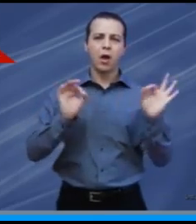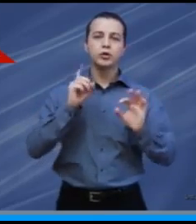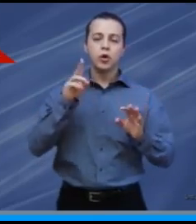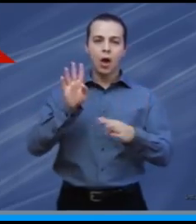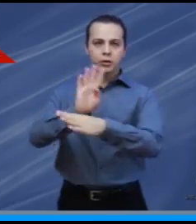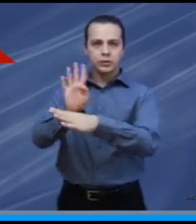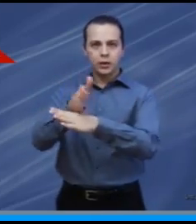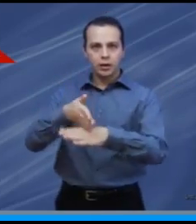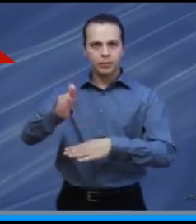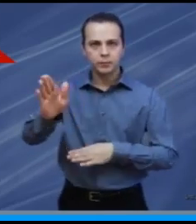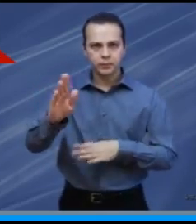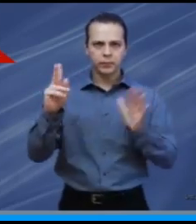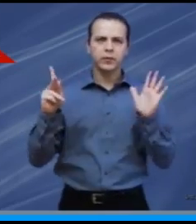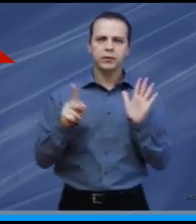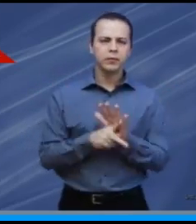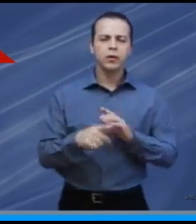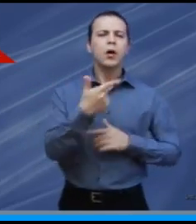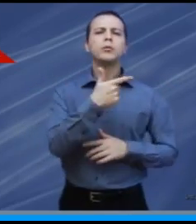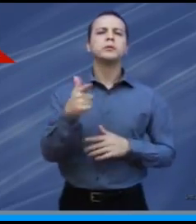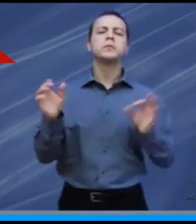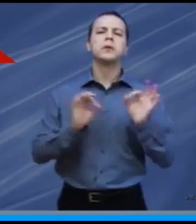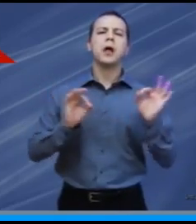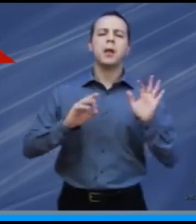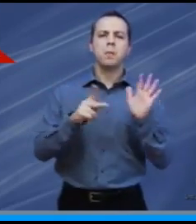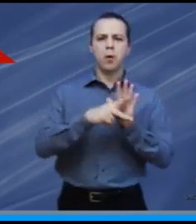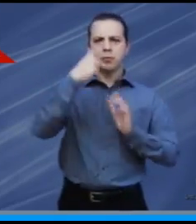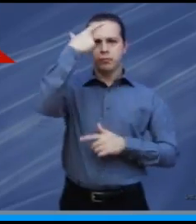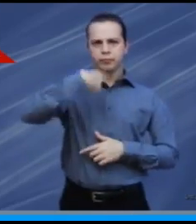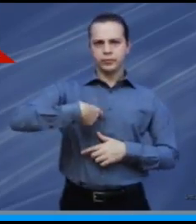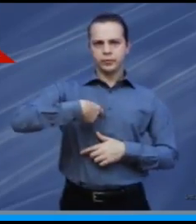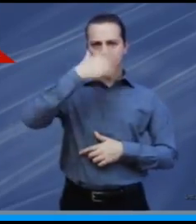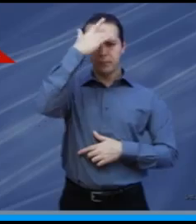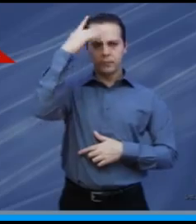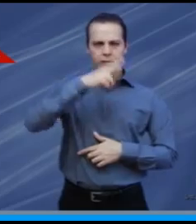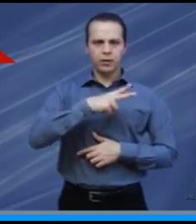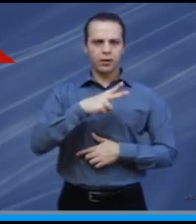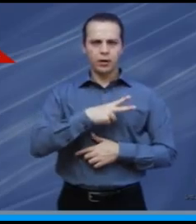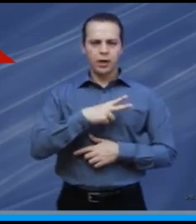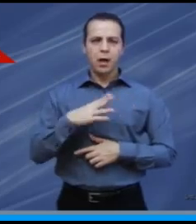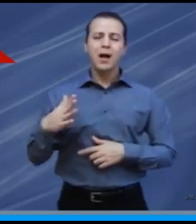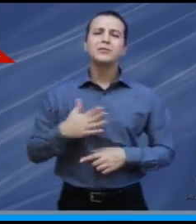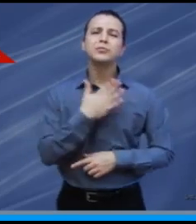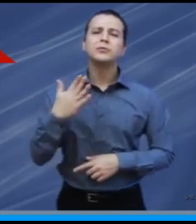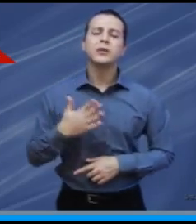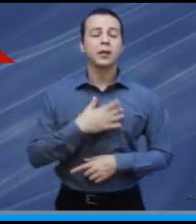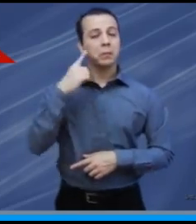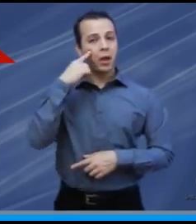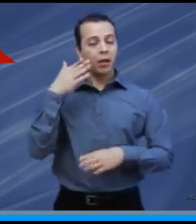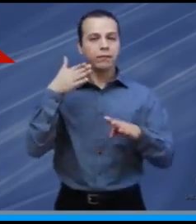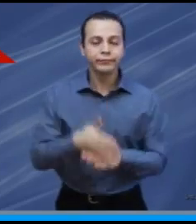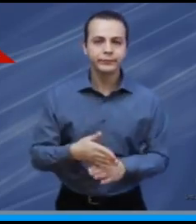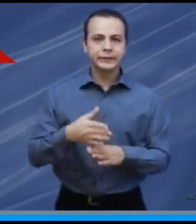umas 2 vezes no cinema só. E não tive por questões pessoais, não é porque eu estava assustado com o que eu ia encontrar nesses